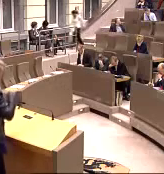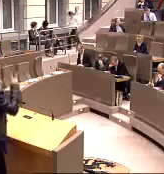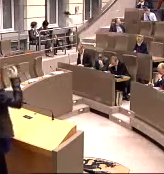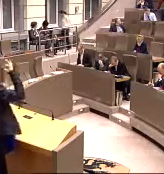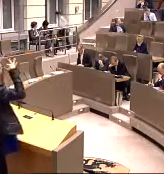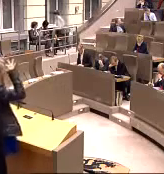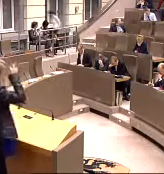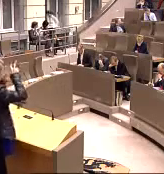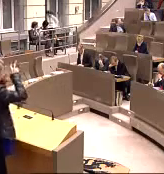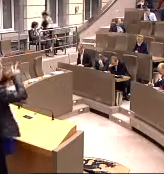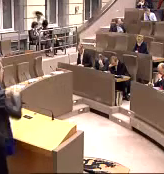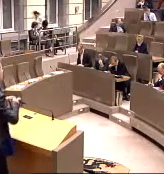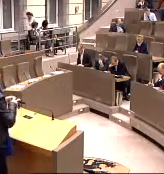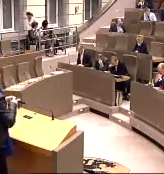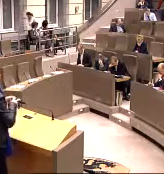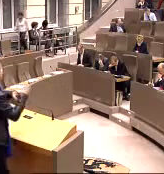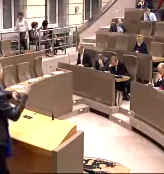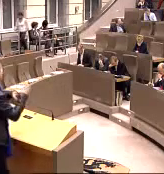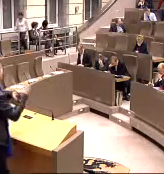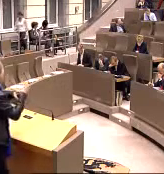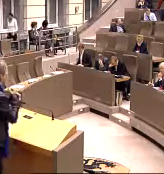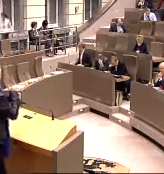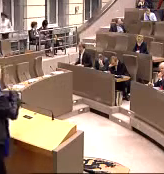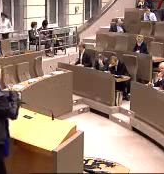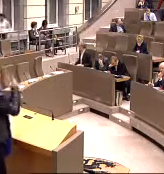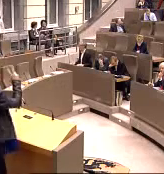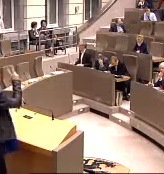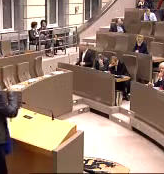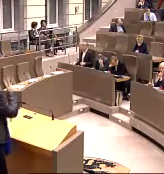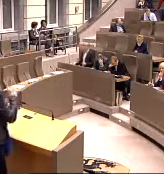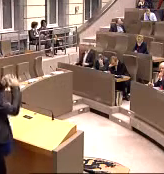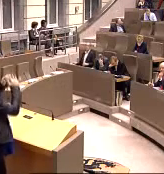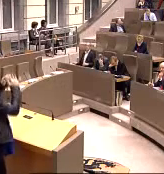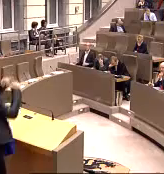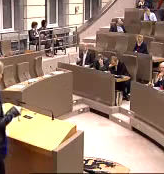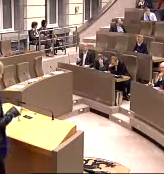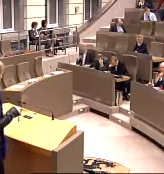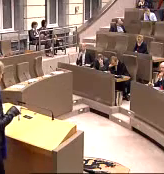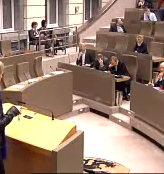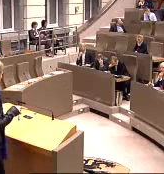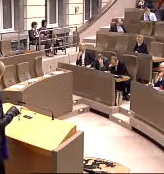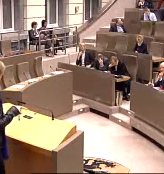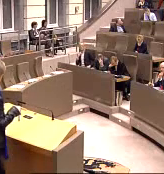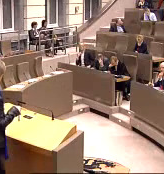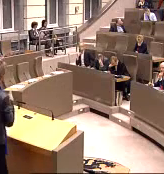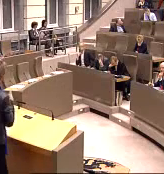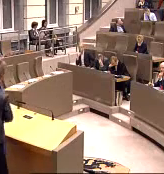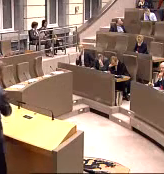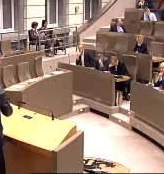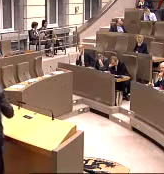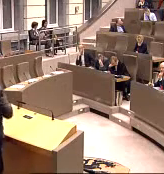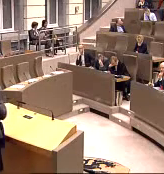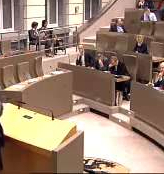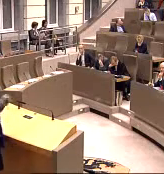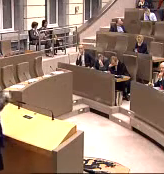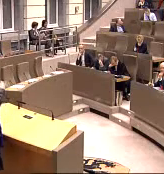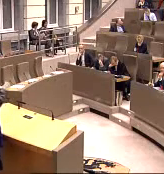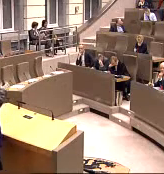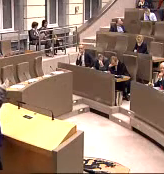gemaakt op basis van een risicoanalyse in samenwerking met de keuringsinstanties. Nu, meneer de minister,